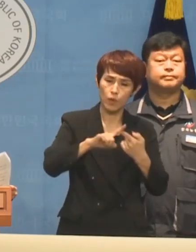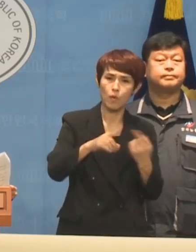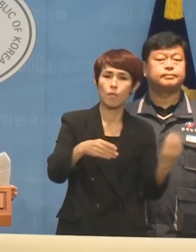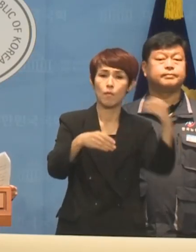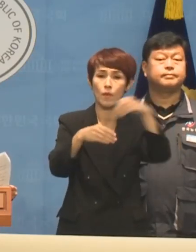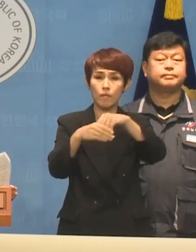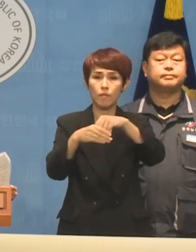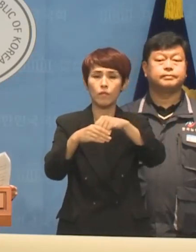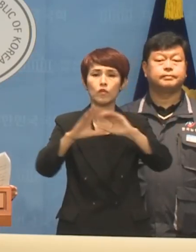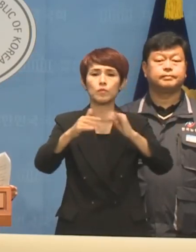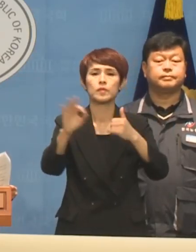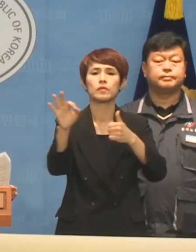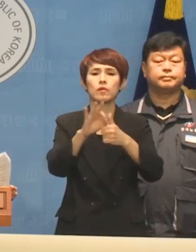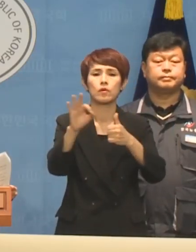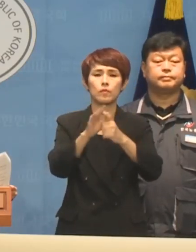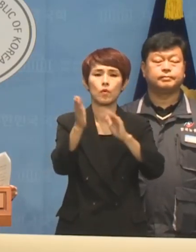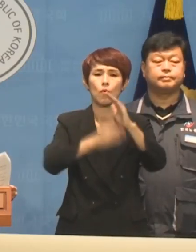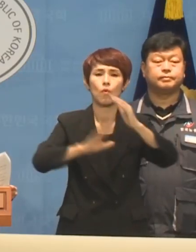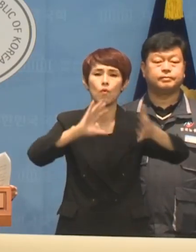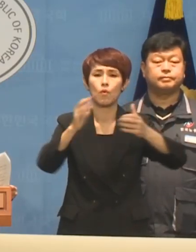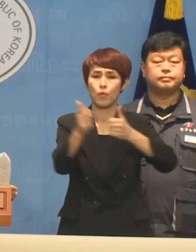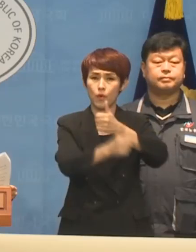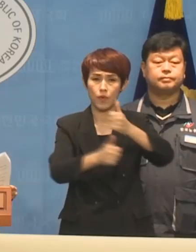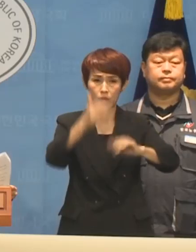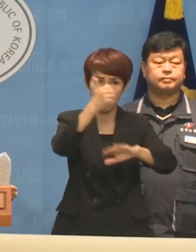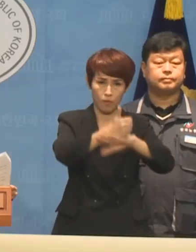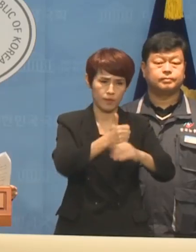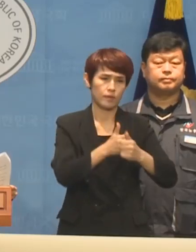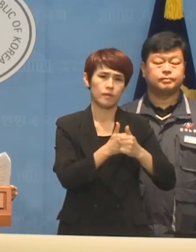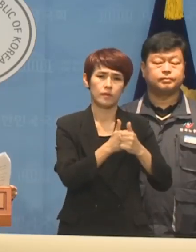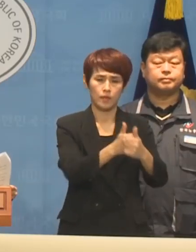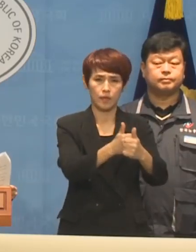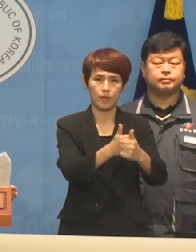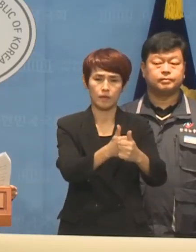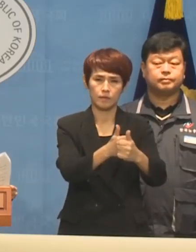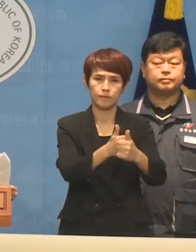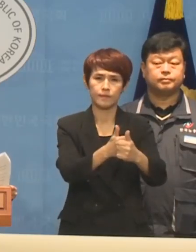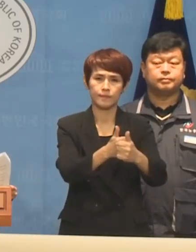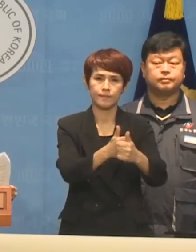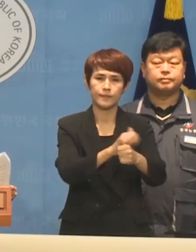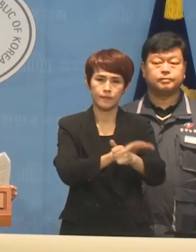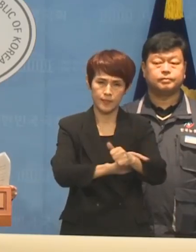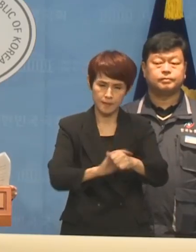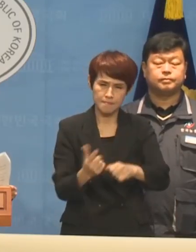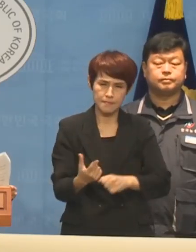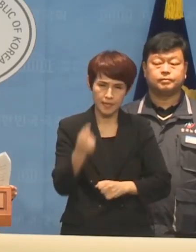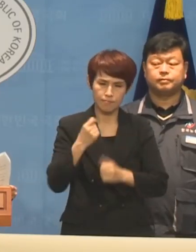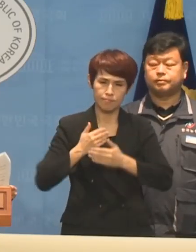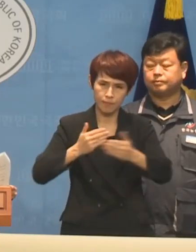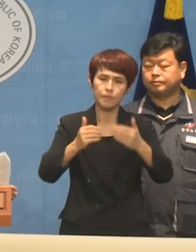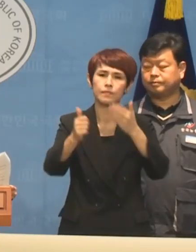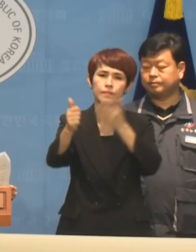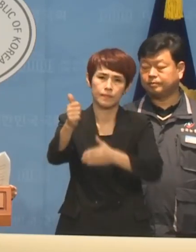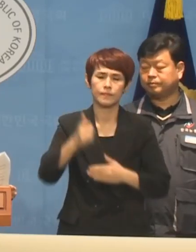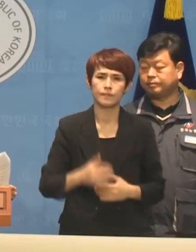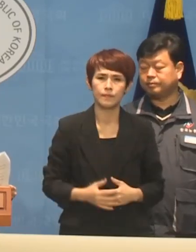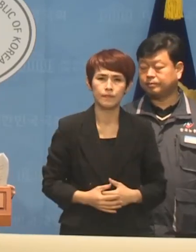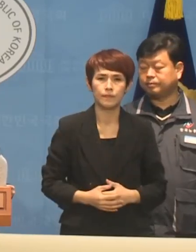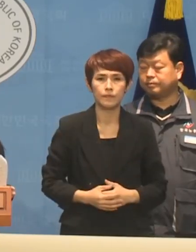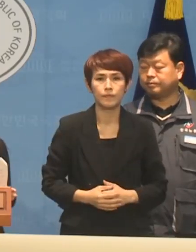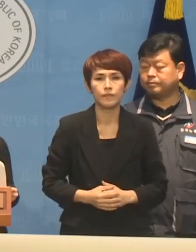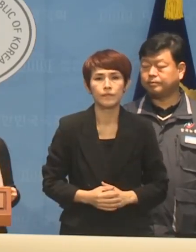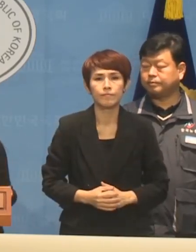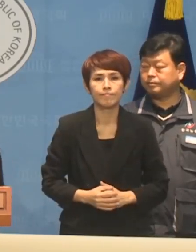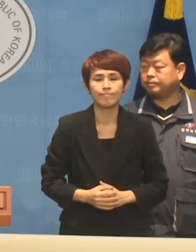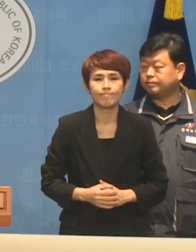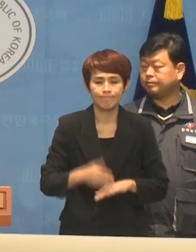담긴 국민연금 공론화위원회의 결과를 존중해서 책임감 있고 조속하게 단행하시길 촉구합니다.